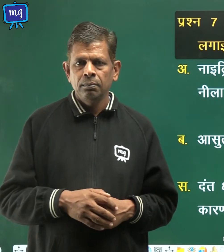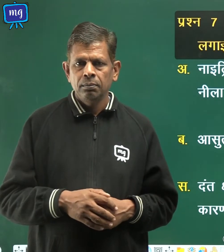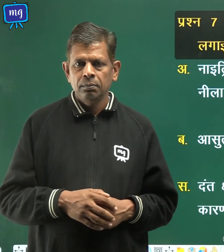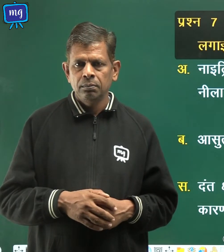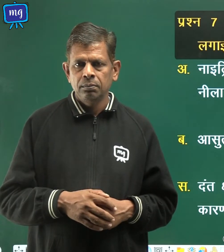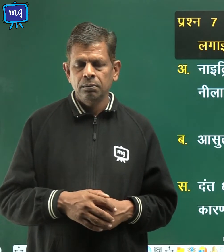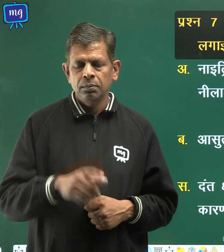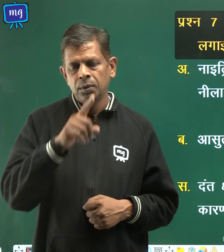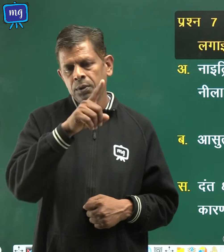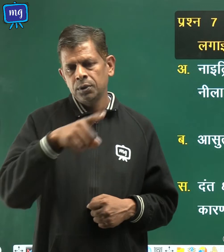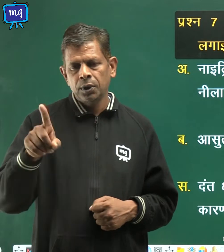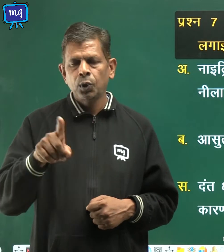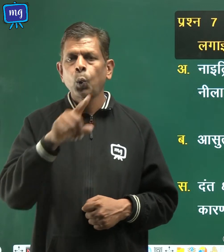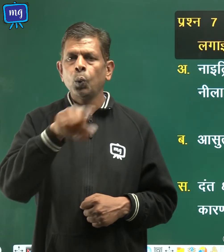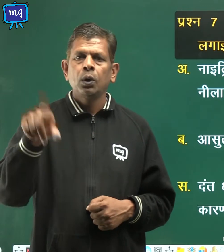सही गलत पर